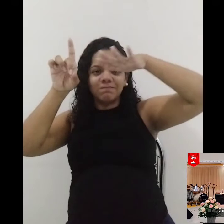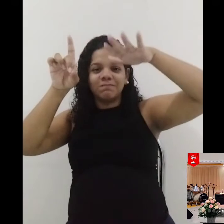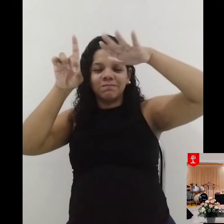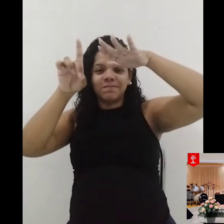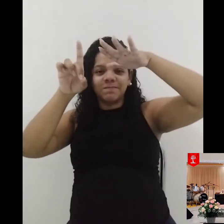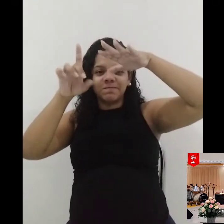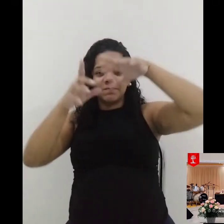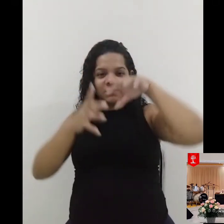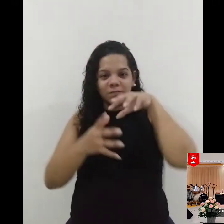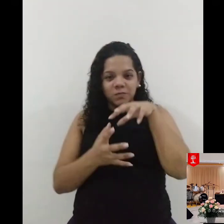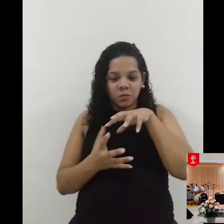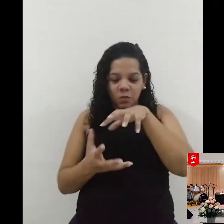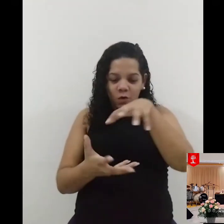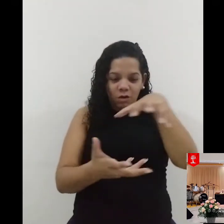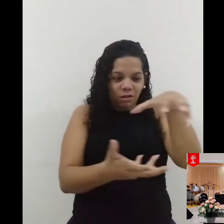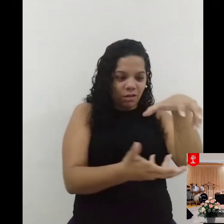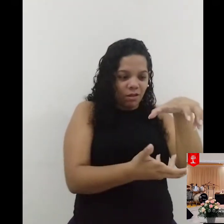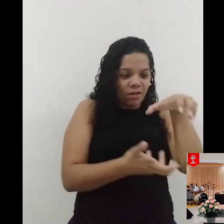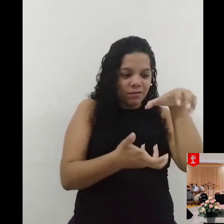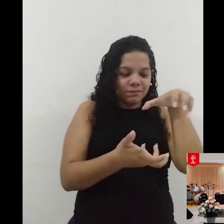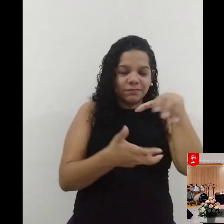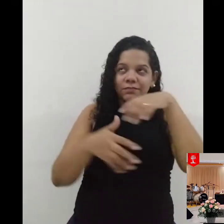absoluto.